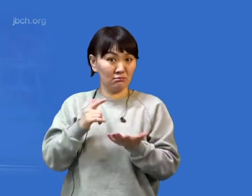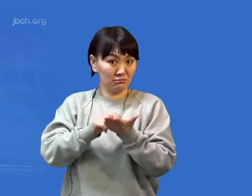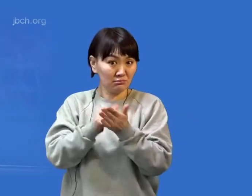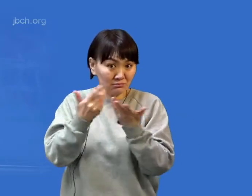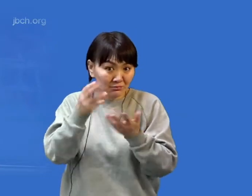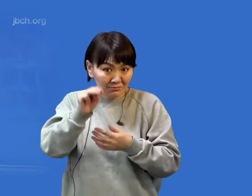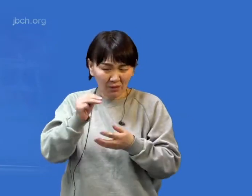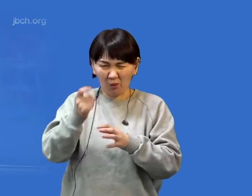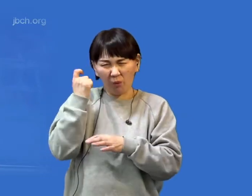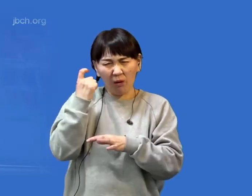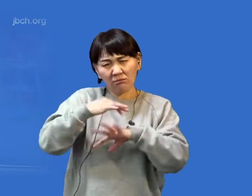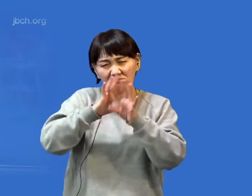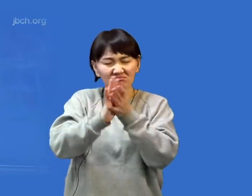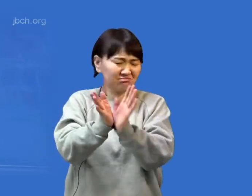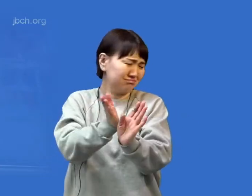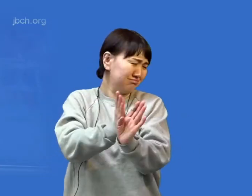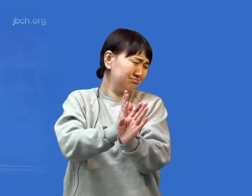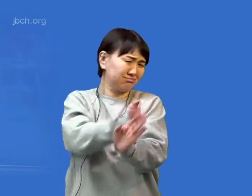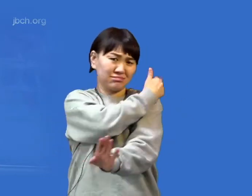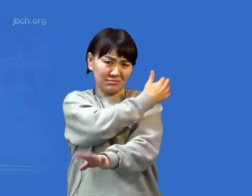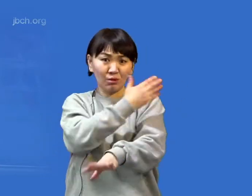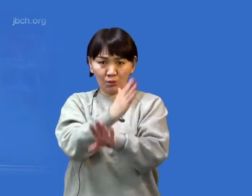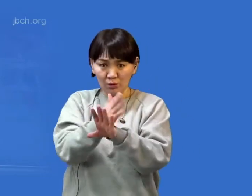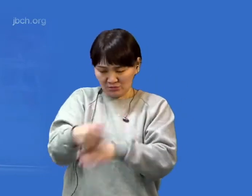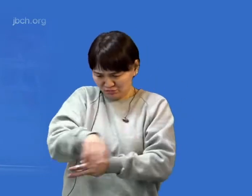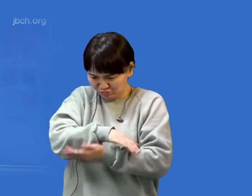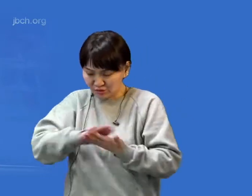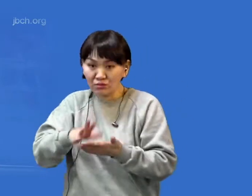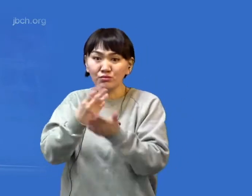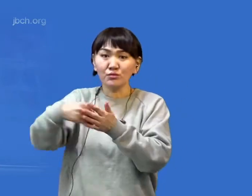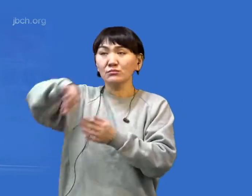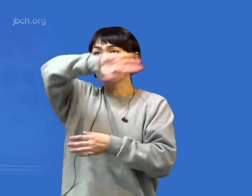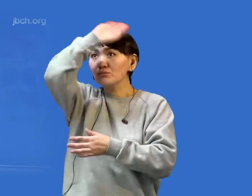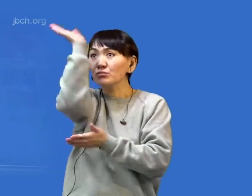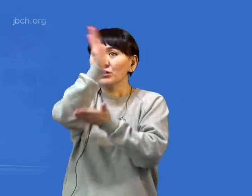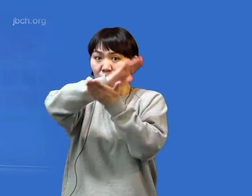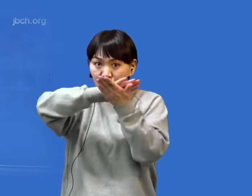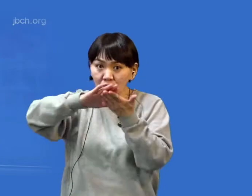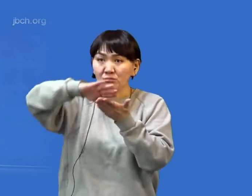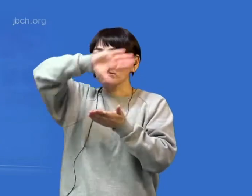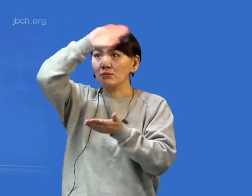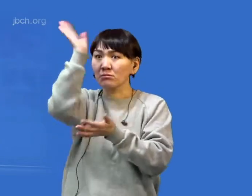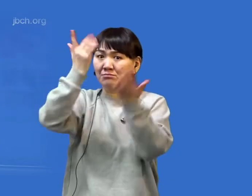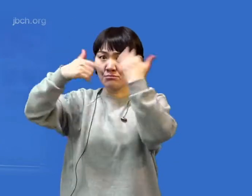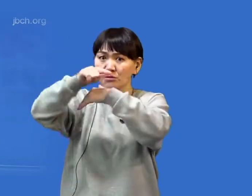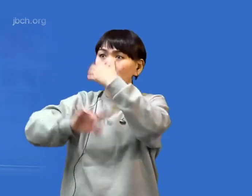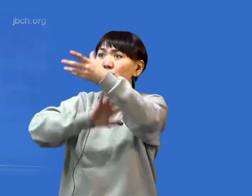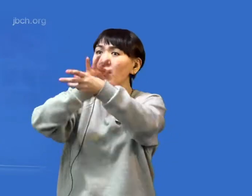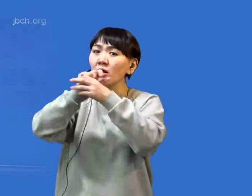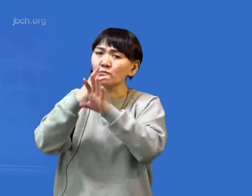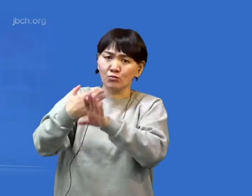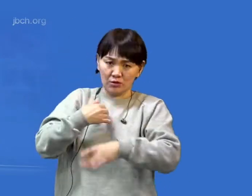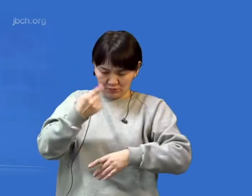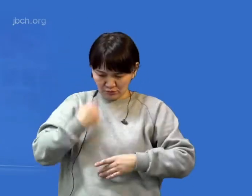Хуучныг өнгөрсөн шин болсон байна. Шин тэнгэр шин газарт орё гэвэл шин хүн болох учиртай.